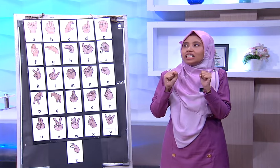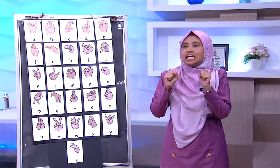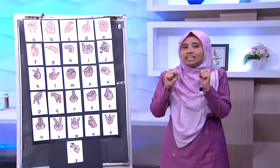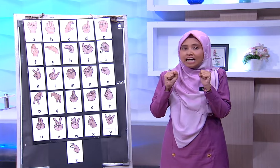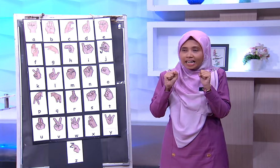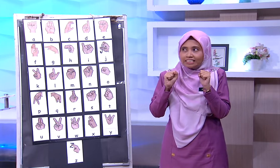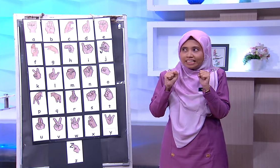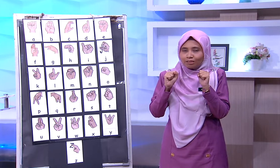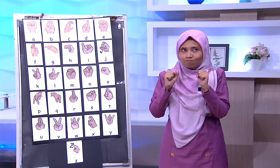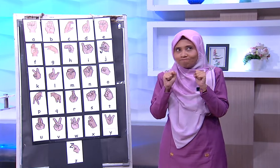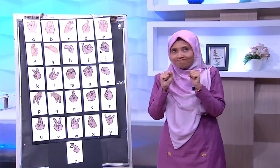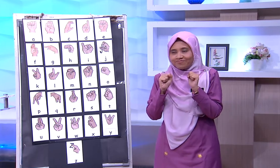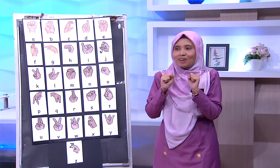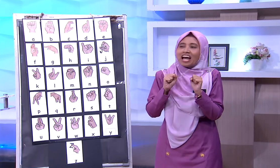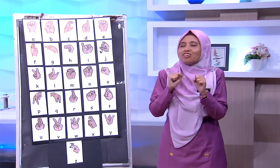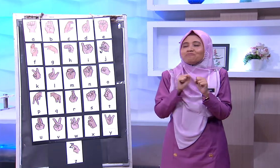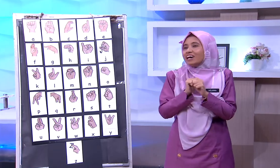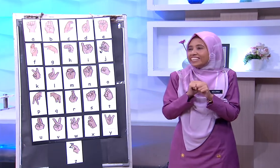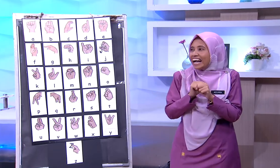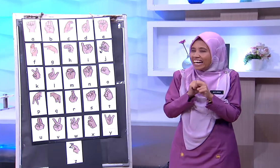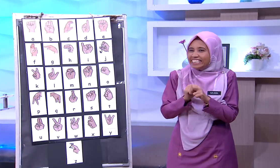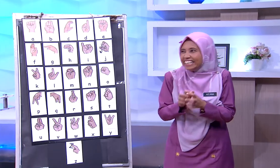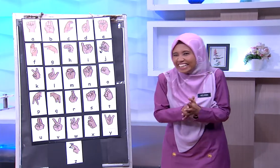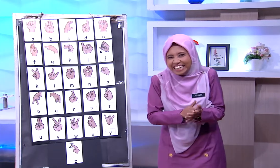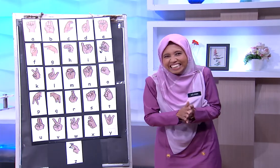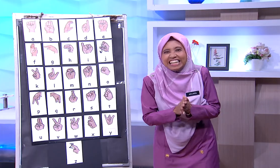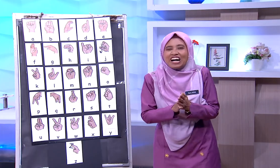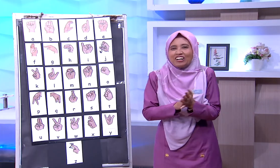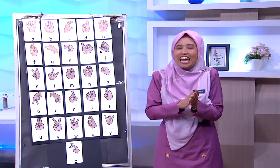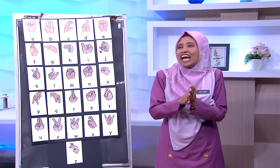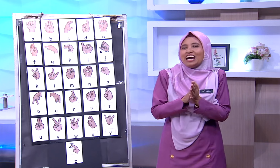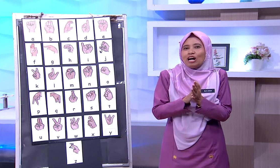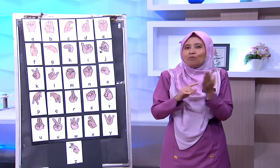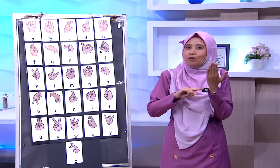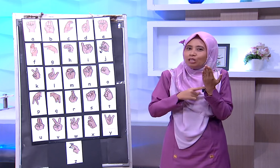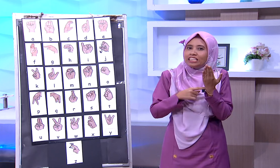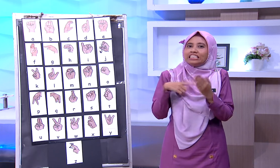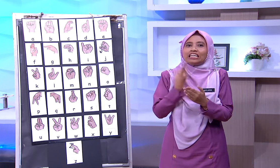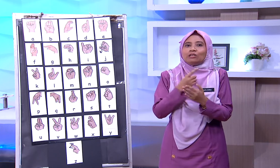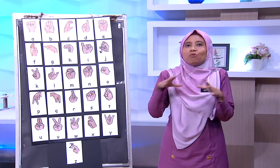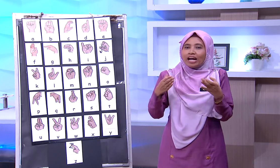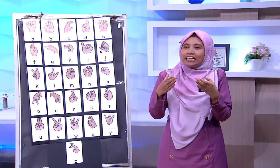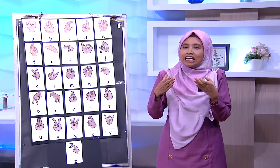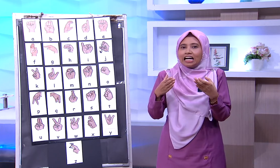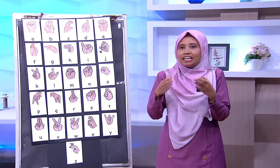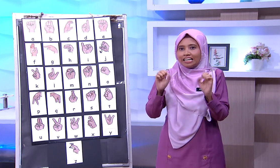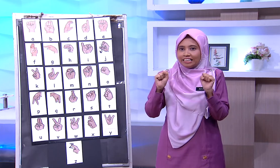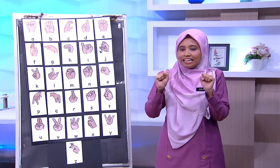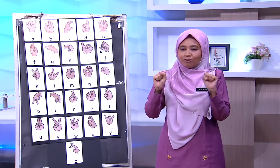sudah ngasih Buka gembok sepeda gunung bareng oke-oke sebelumnya kita buat dengan tangan